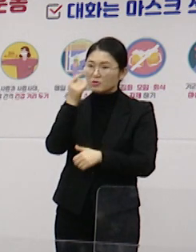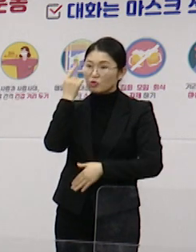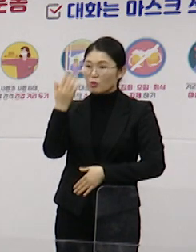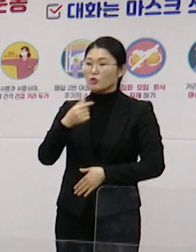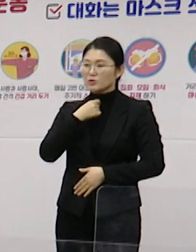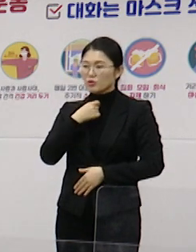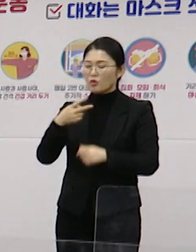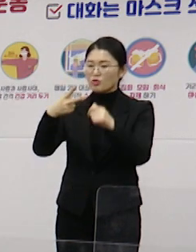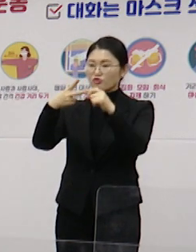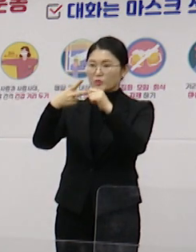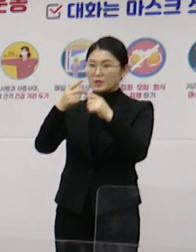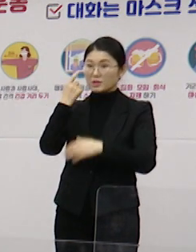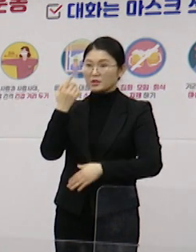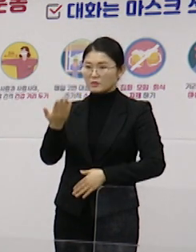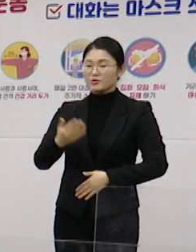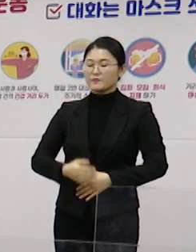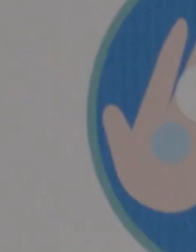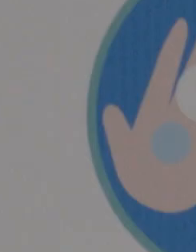그리고